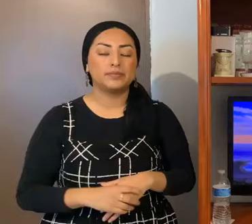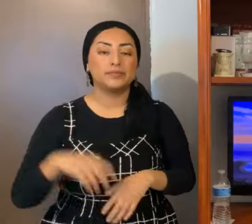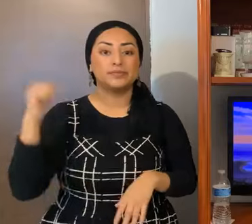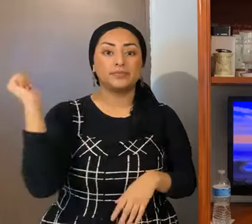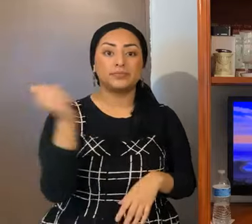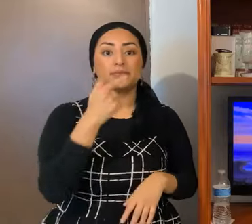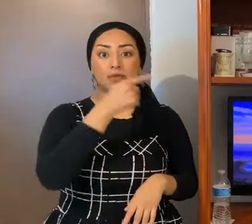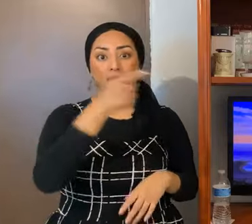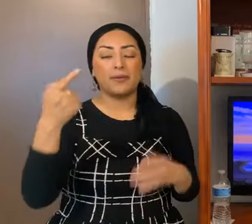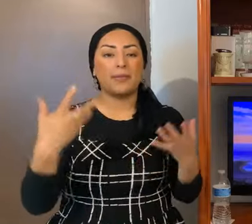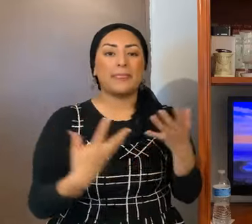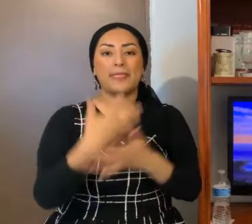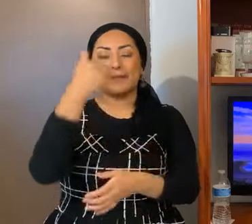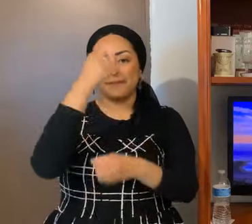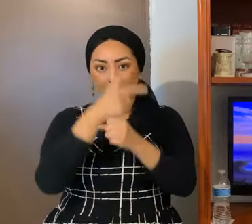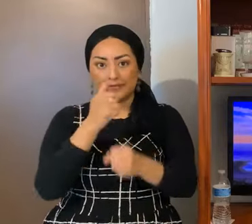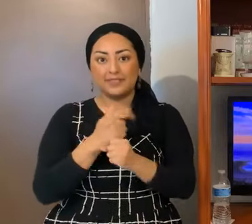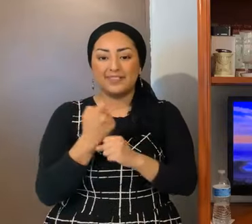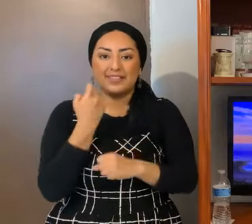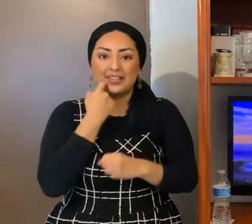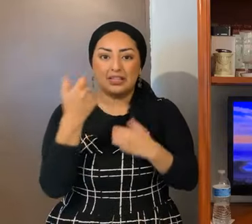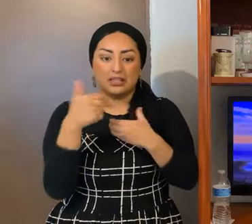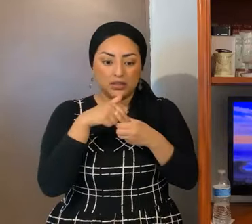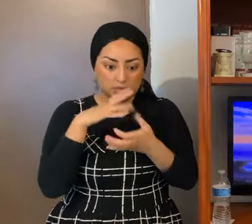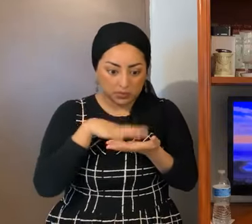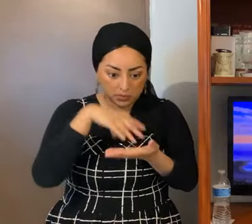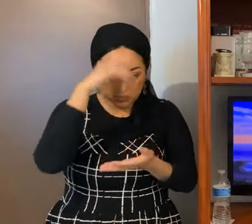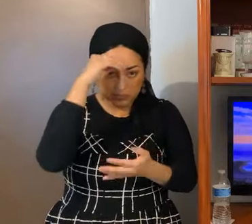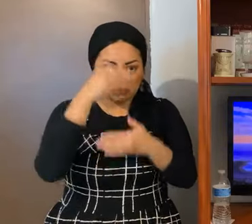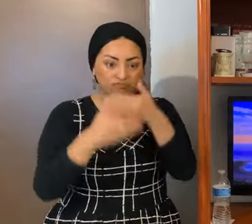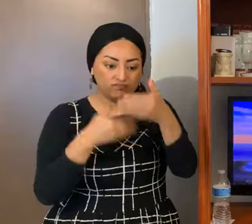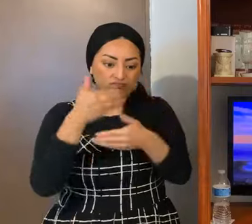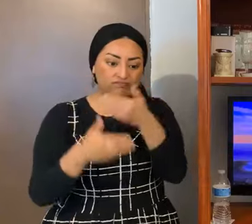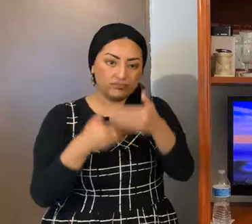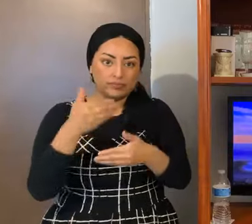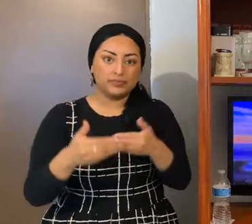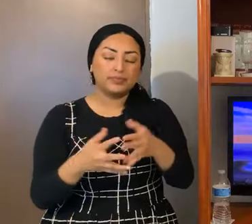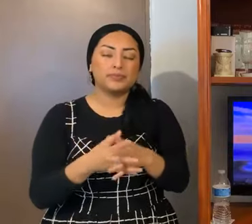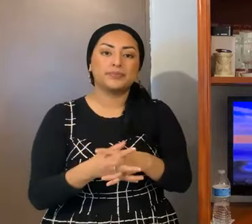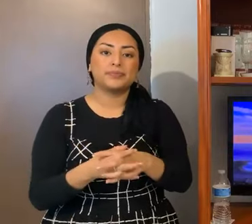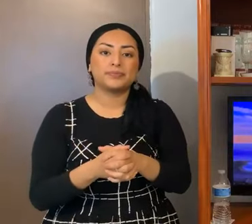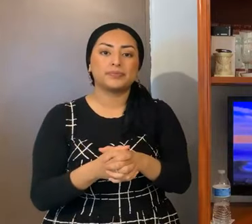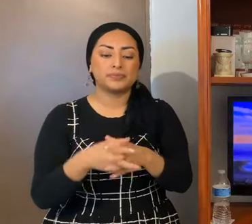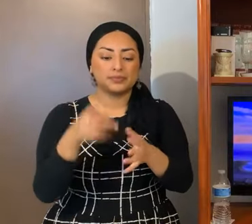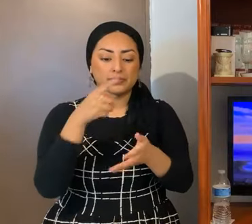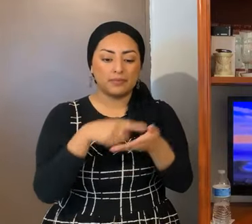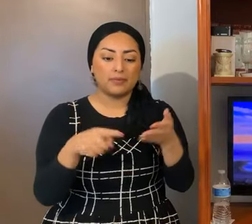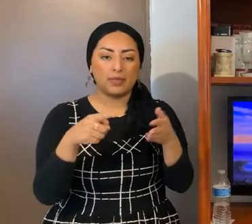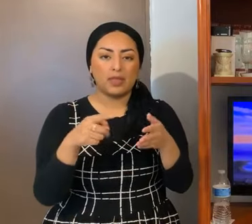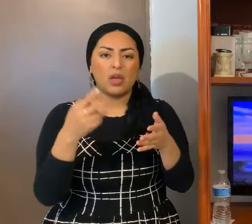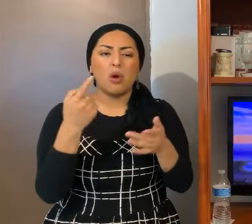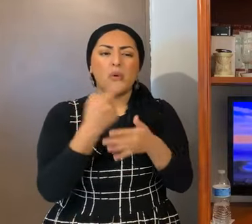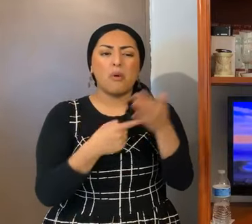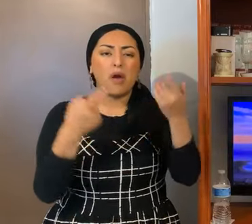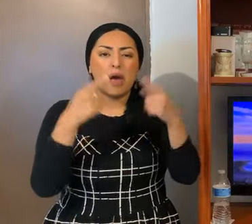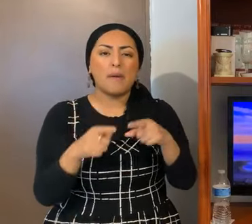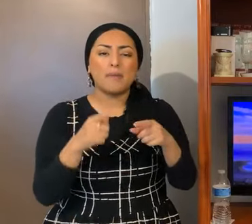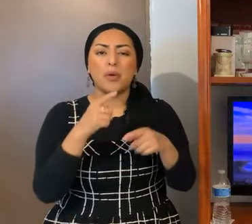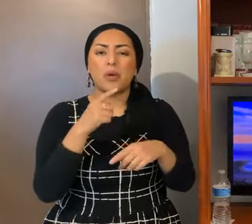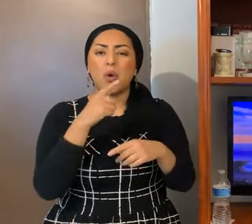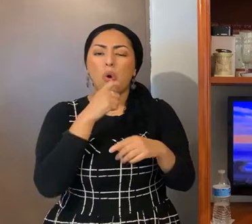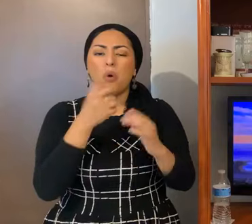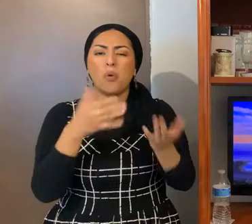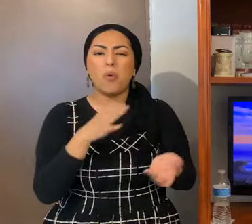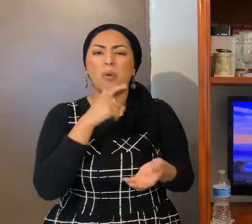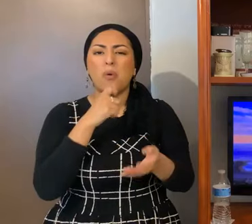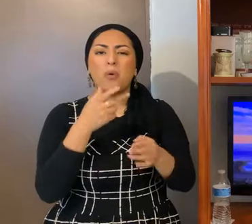para todos aquellos nuevecitos que apenas se van uniendo a los estudios, vamos a repasar quién fue